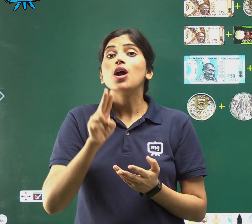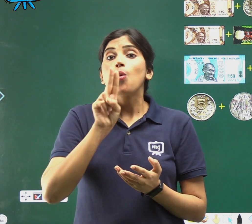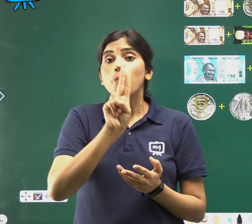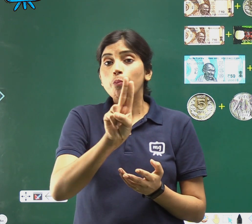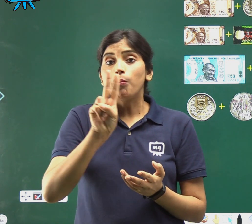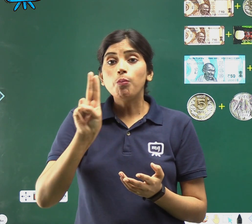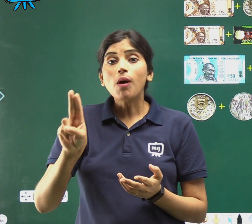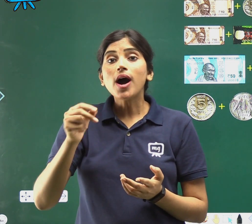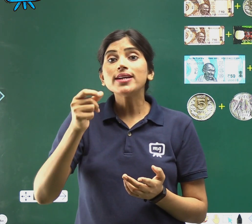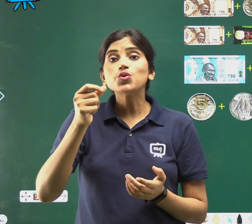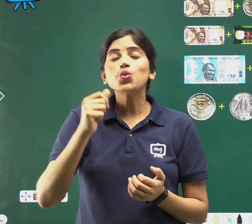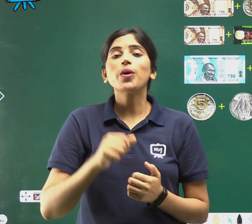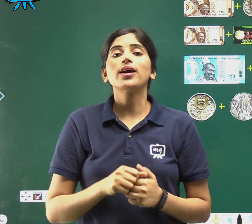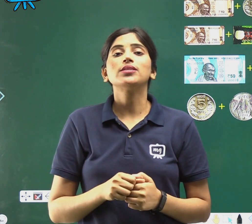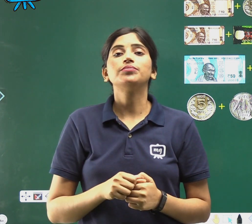22 रुपए।